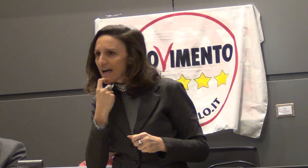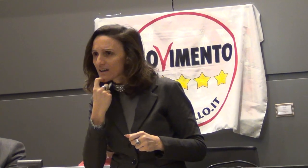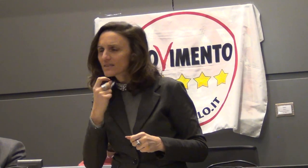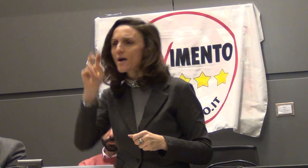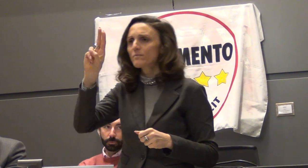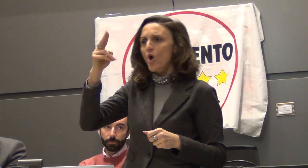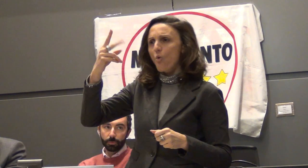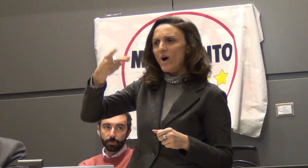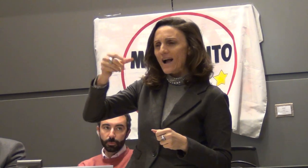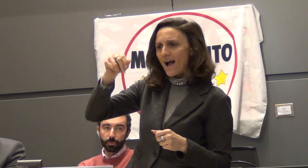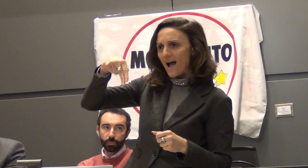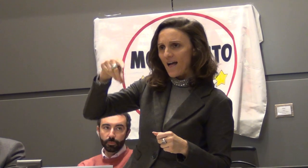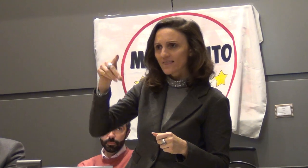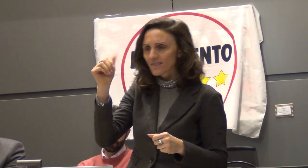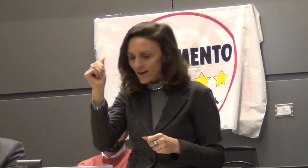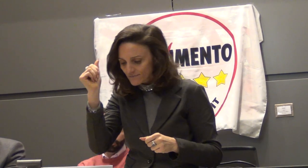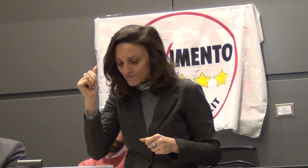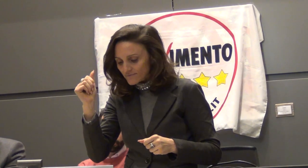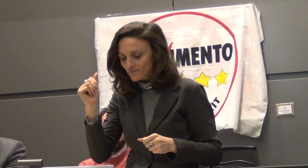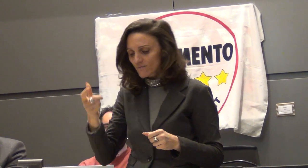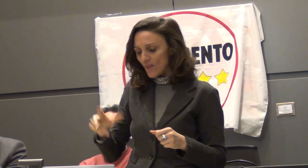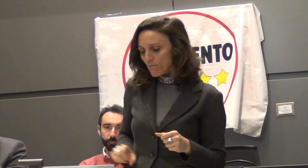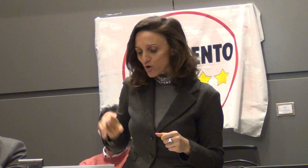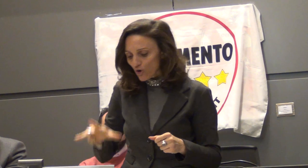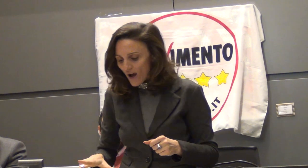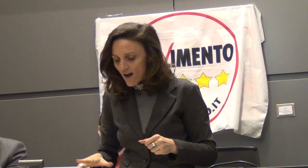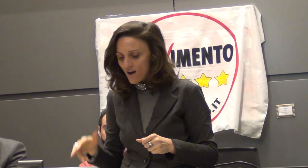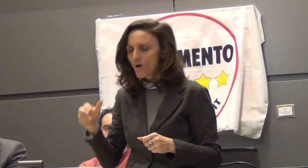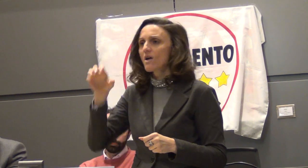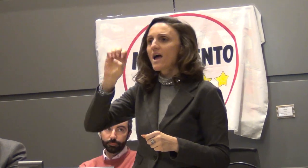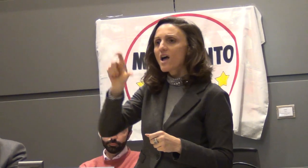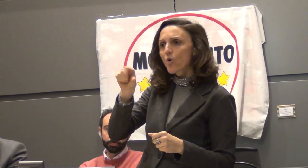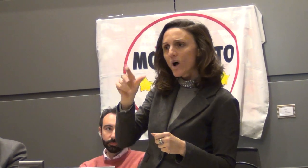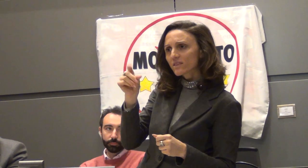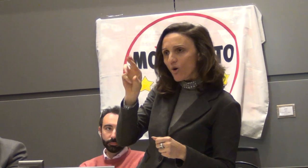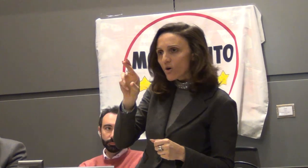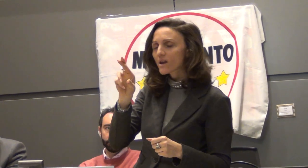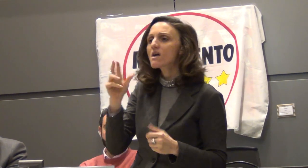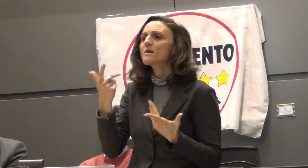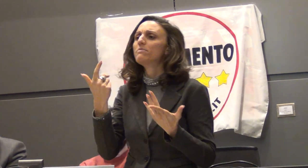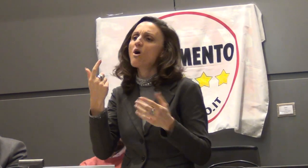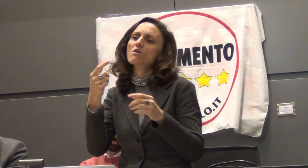ad esempio in Austria, in Finlandia, in Uganda, in Portogallo, in Ecuador,